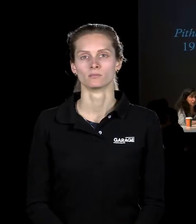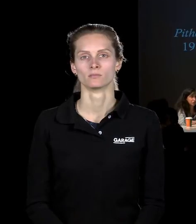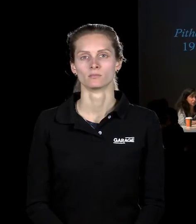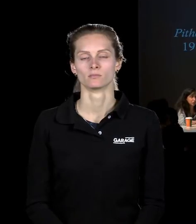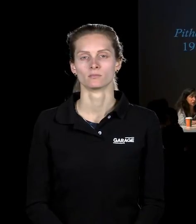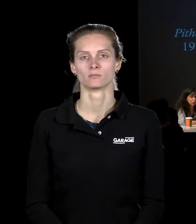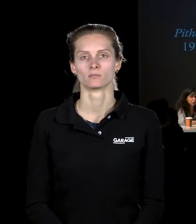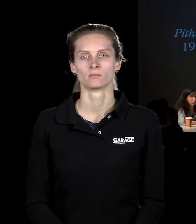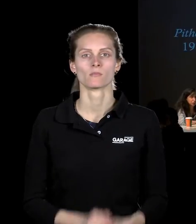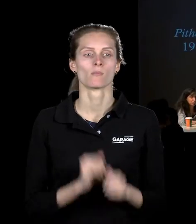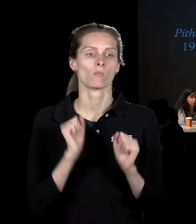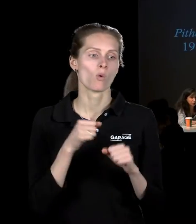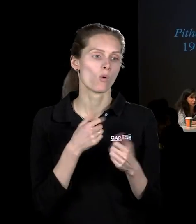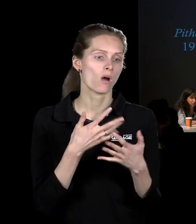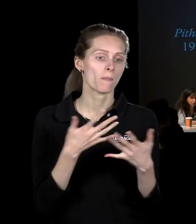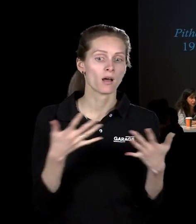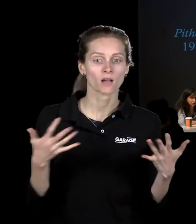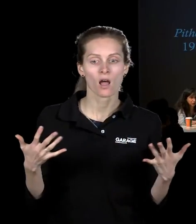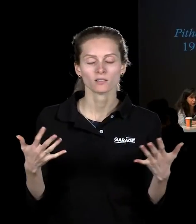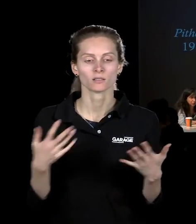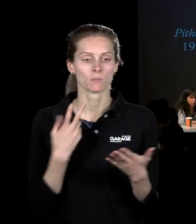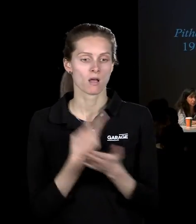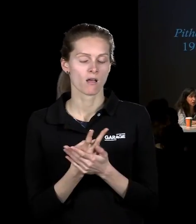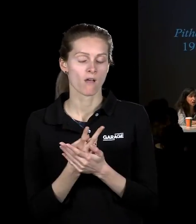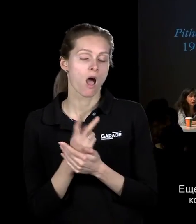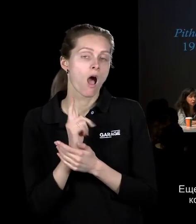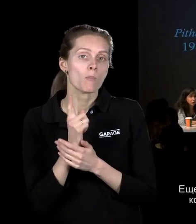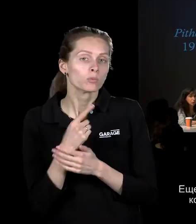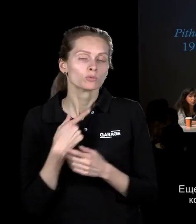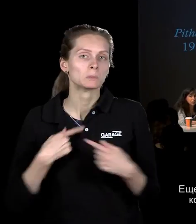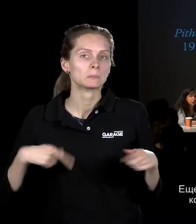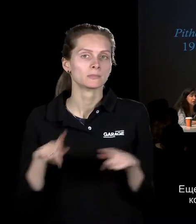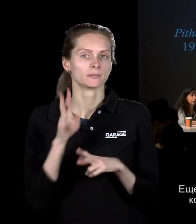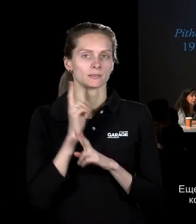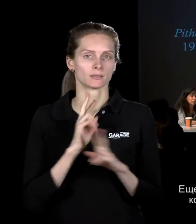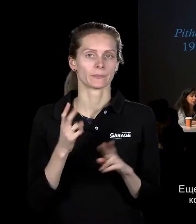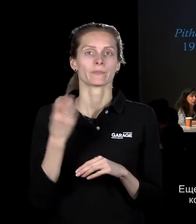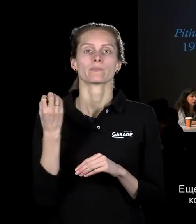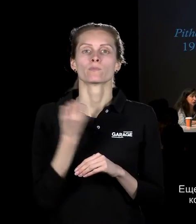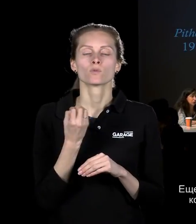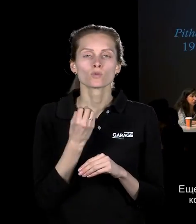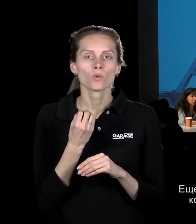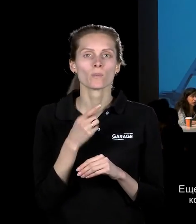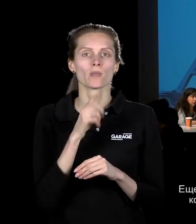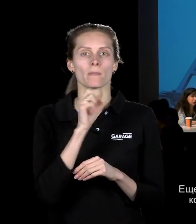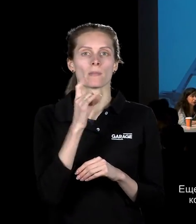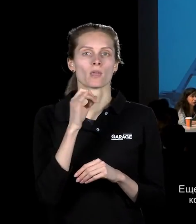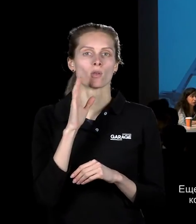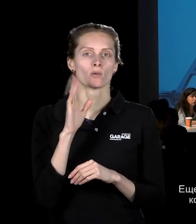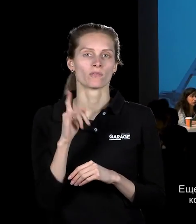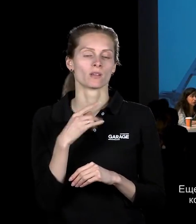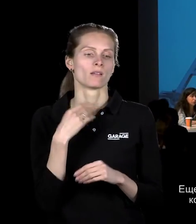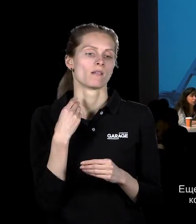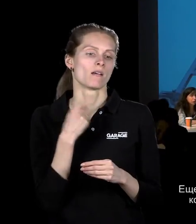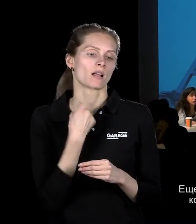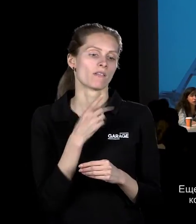бесконечно варьироваться, но мы не совсем знаем, почему она варьируется и каким образом. Еще одно определение, которое Бехера давали тем